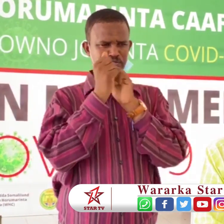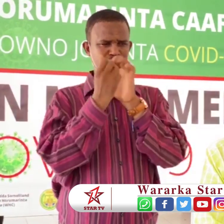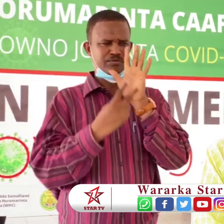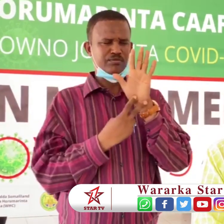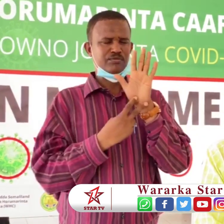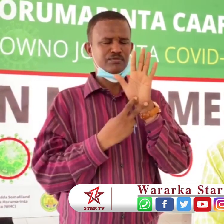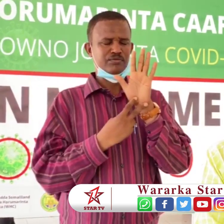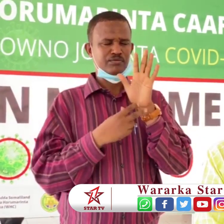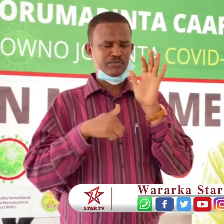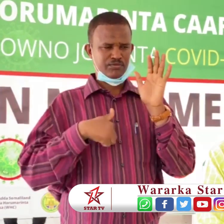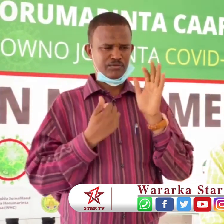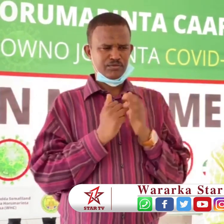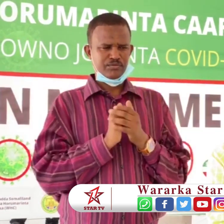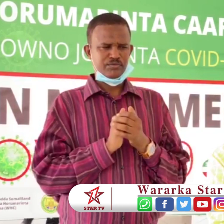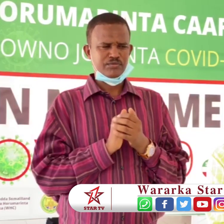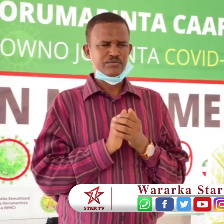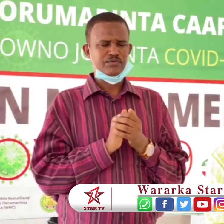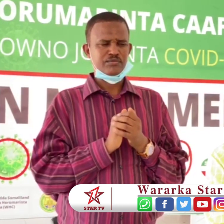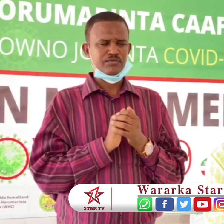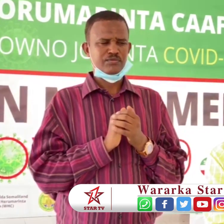17 qof ayaa laga helay